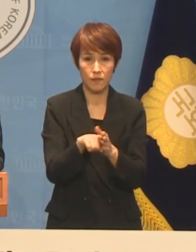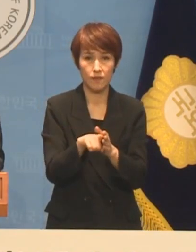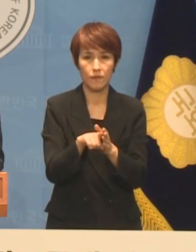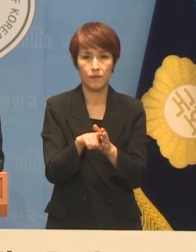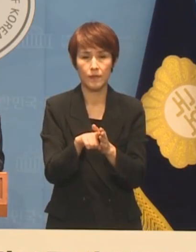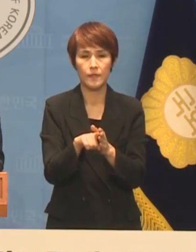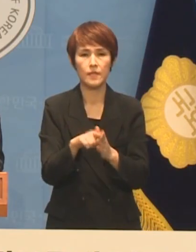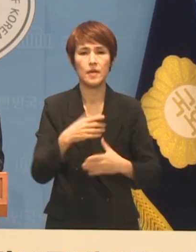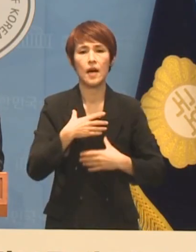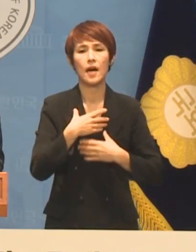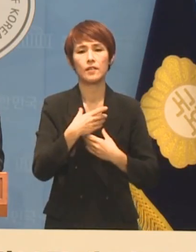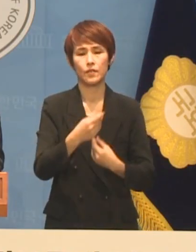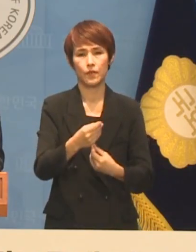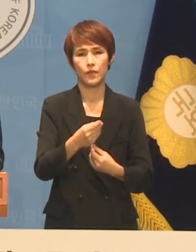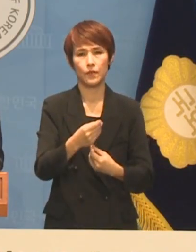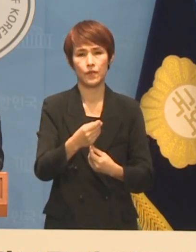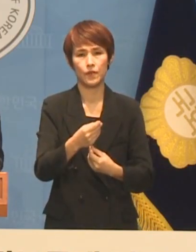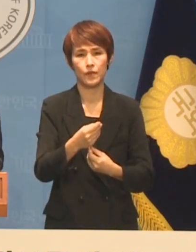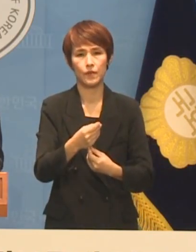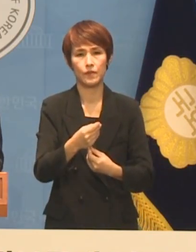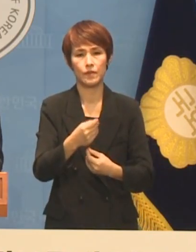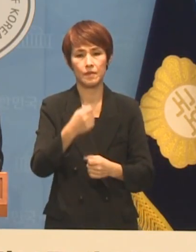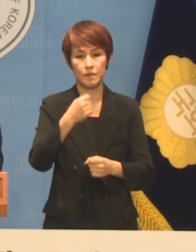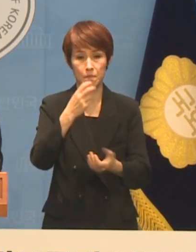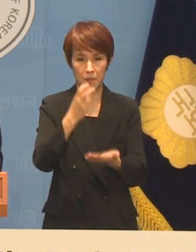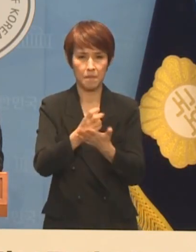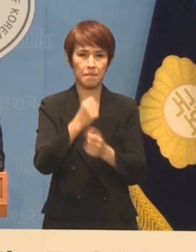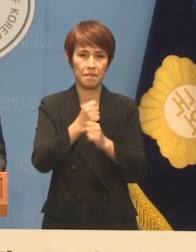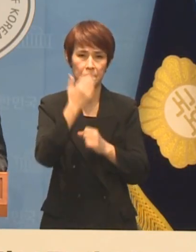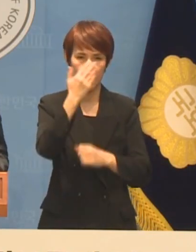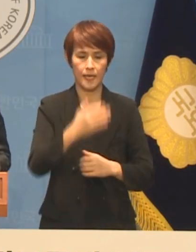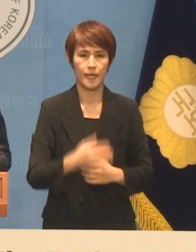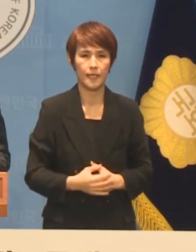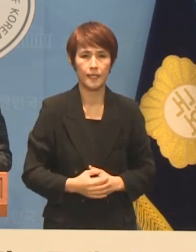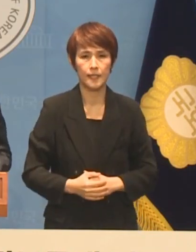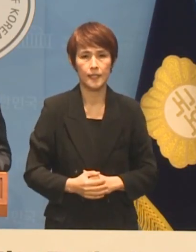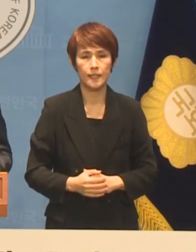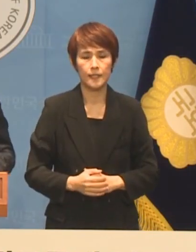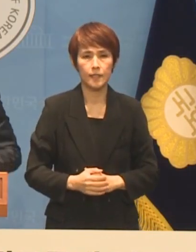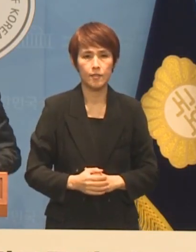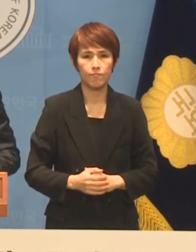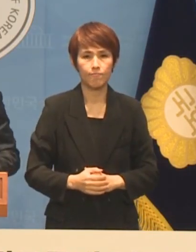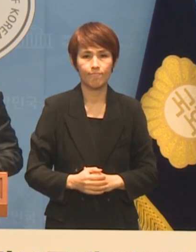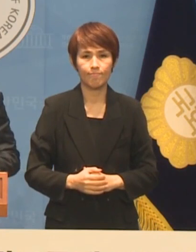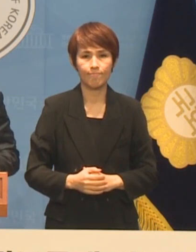최소한의 안전장치가 될 것입니다. 감사합니다. 다음으로